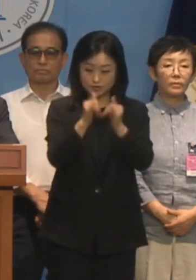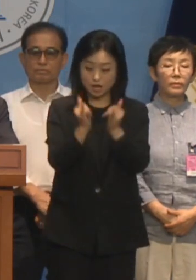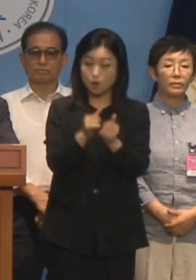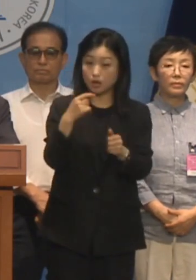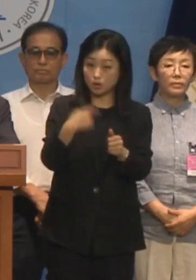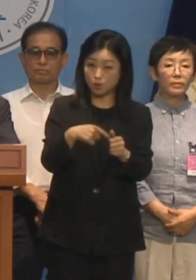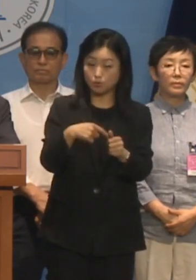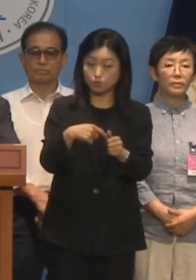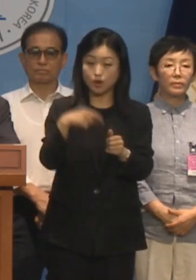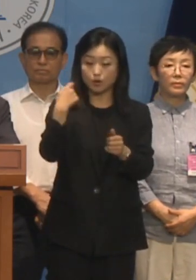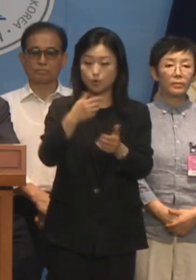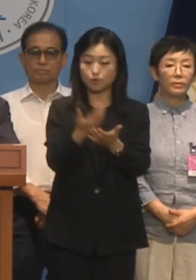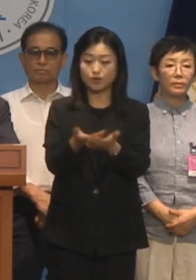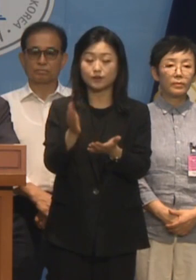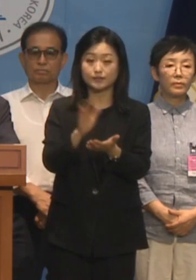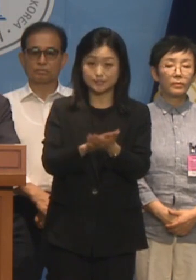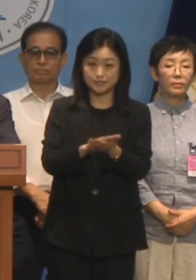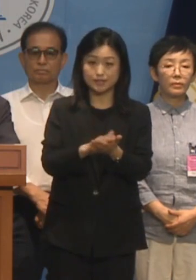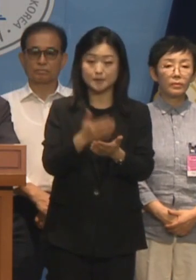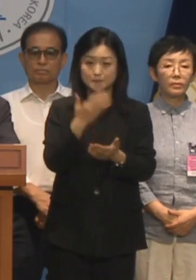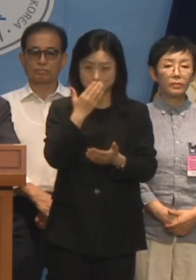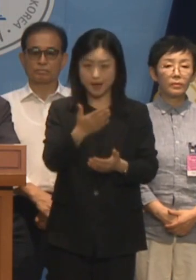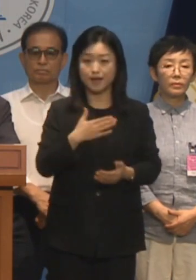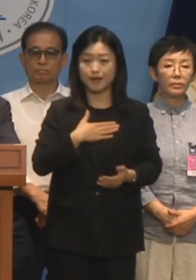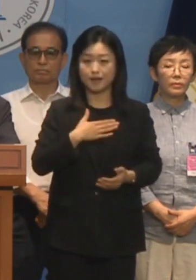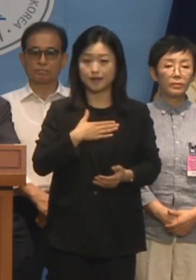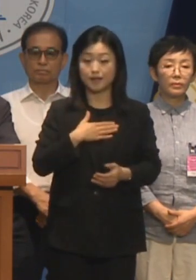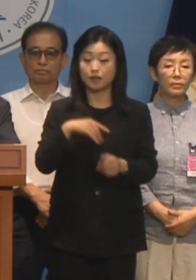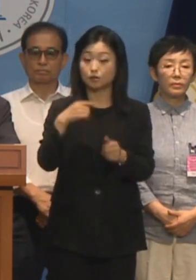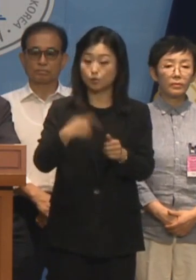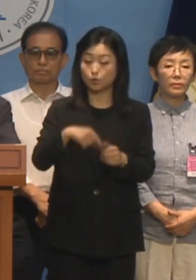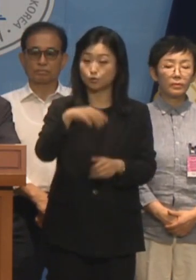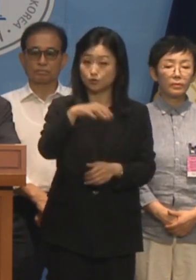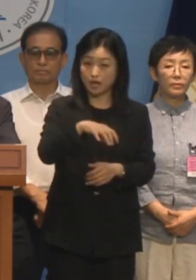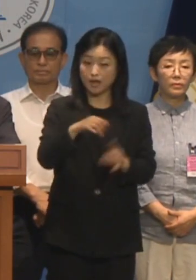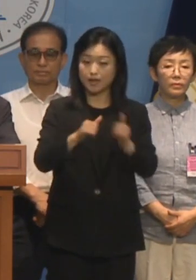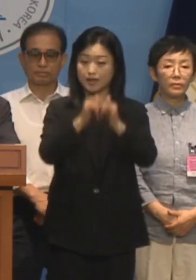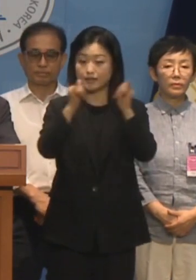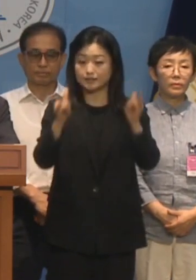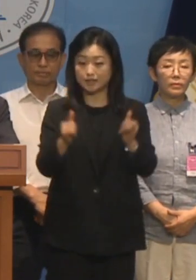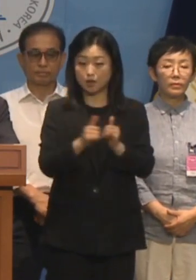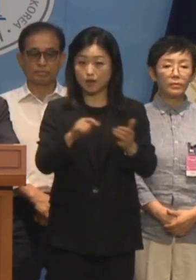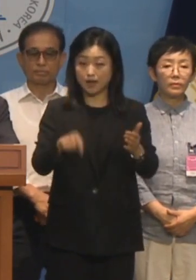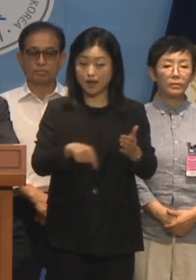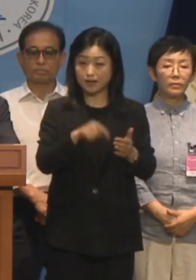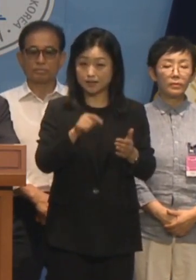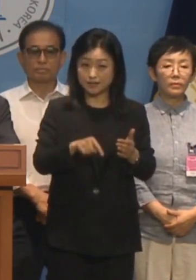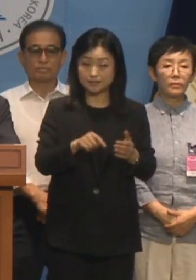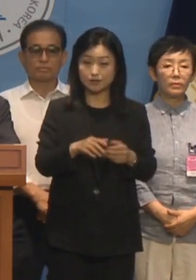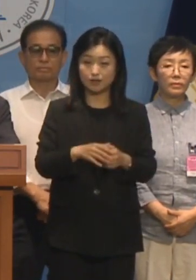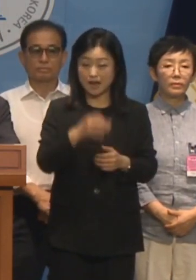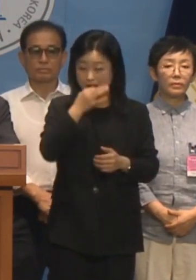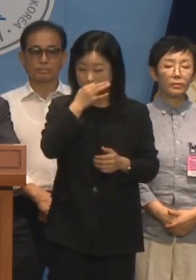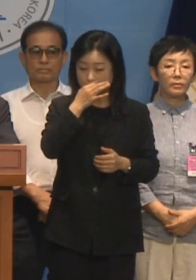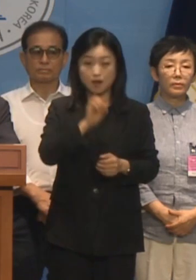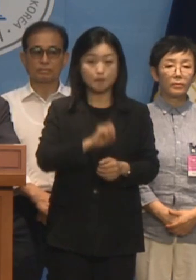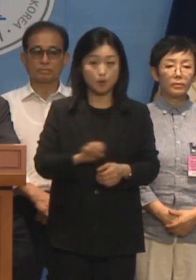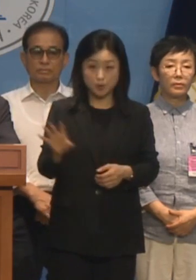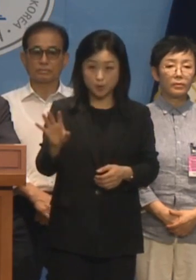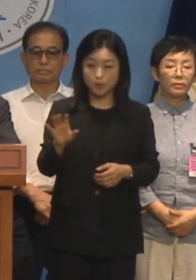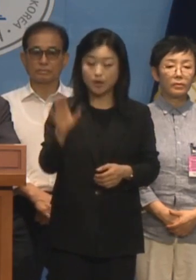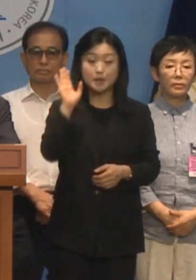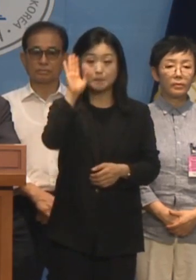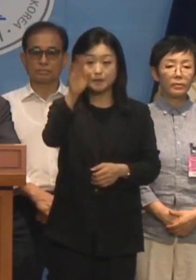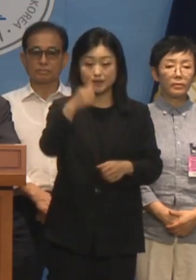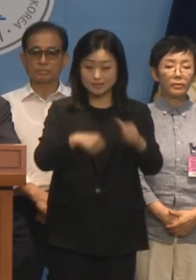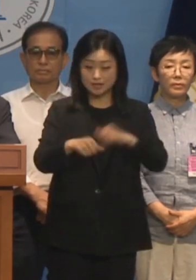혁신을 이끌어내겠습니다. 그것이 교육 현장과 사회 환경에서 이기적 경쟁주의를 타파하고 미래